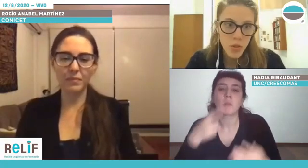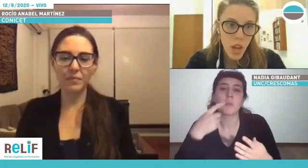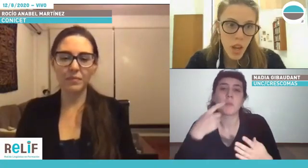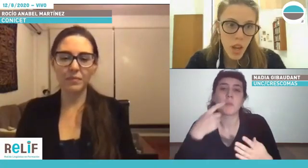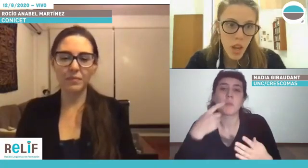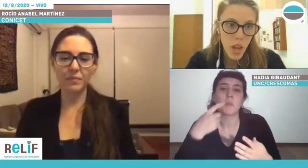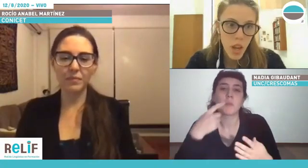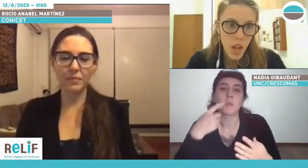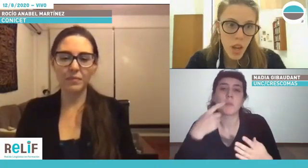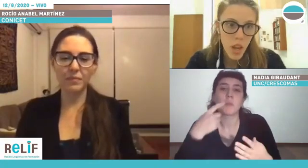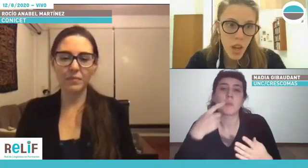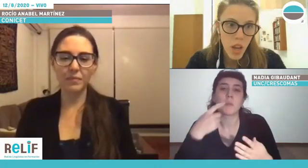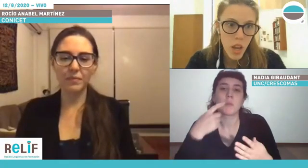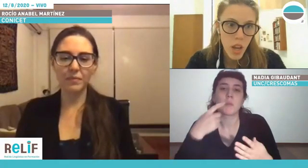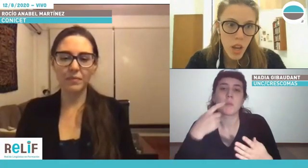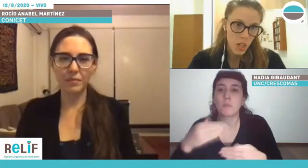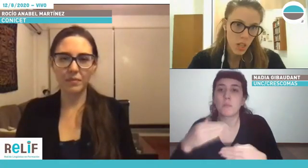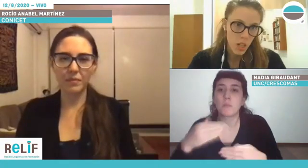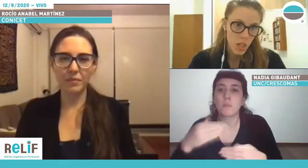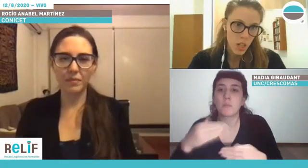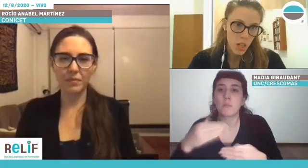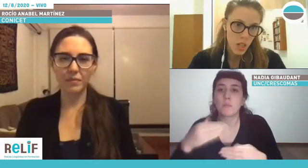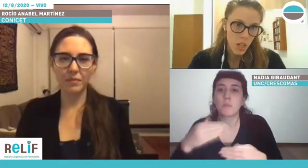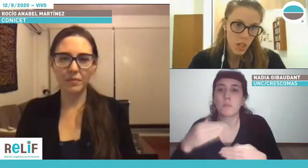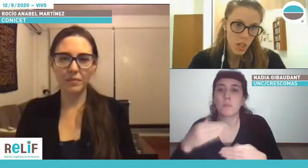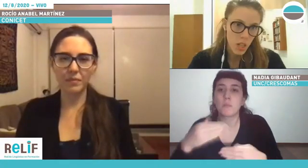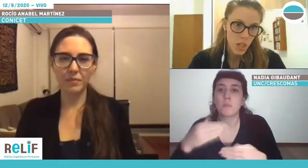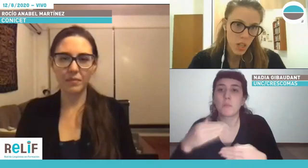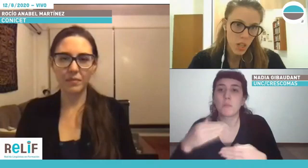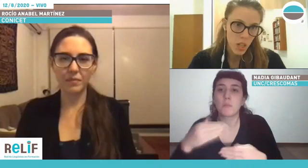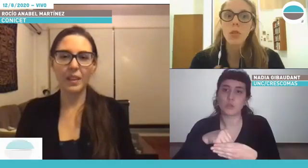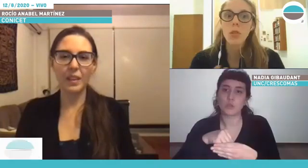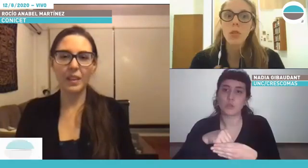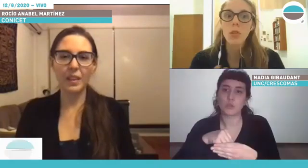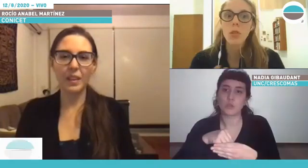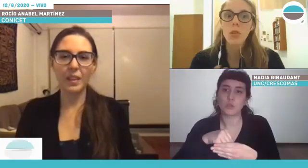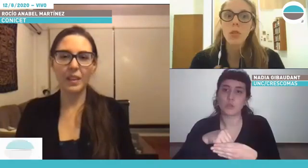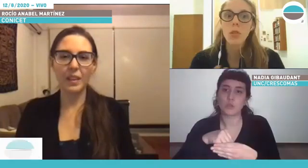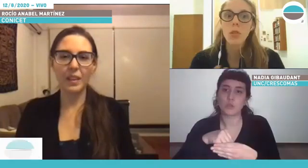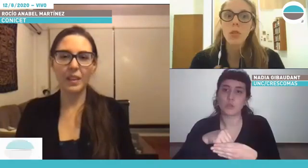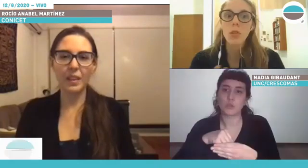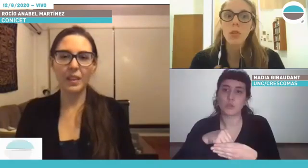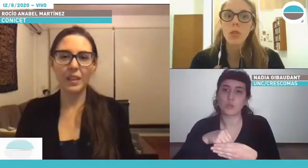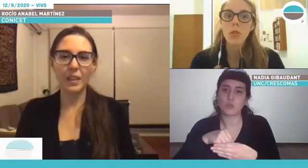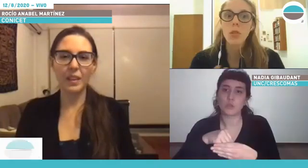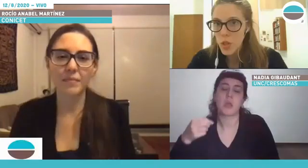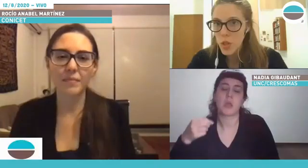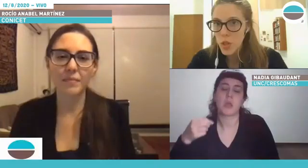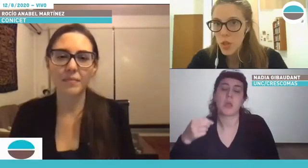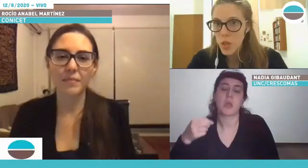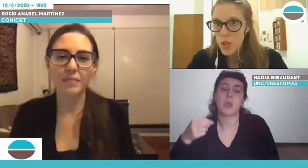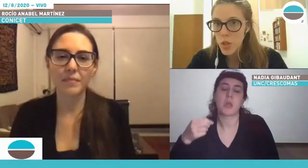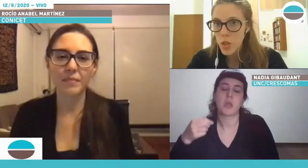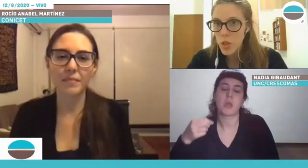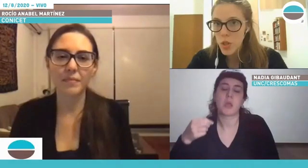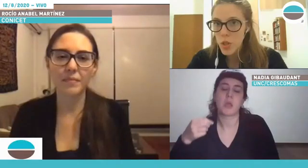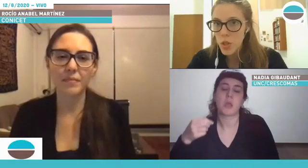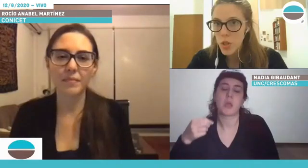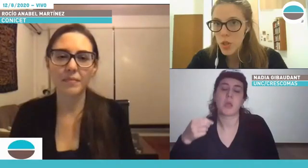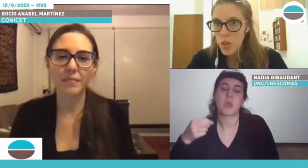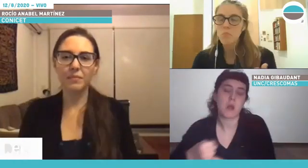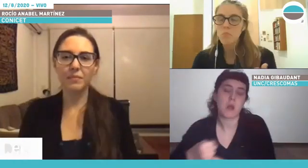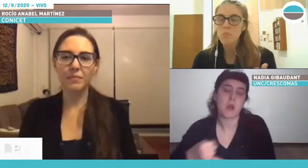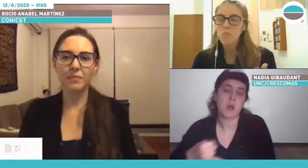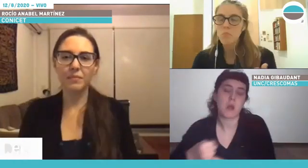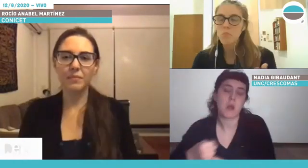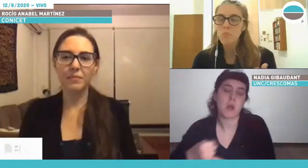inclusión social, pensando en campo laboral, en universidades, investigación, campo